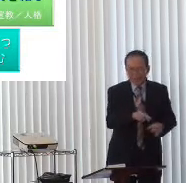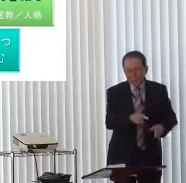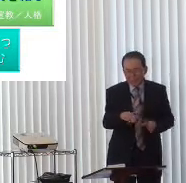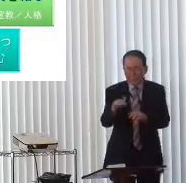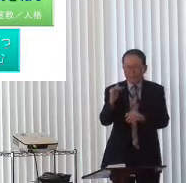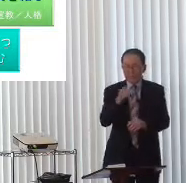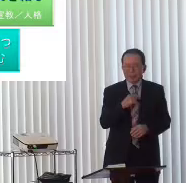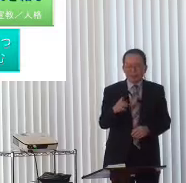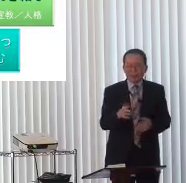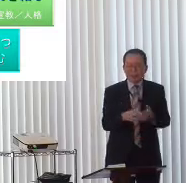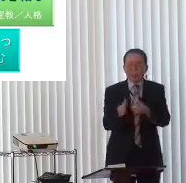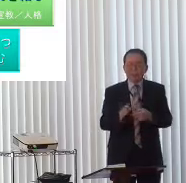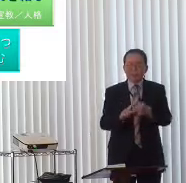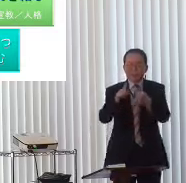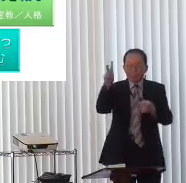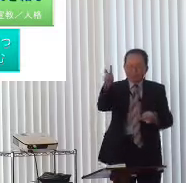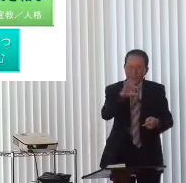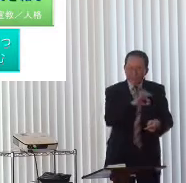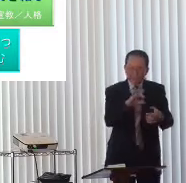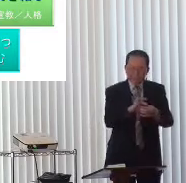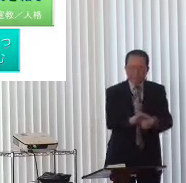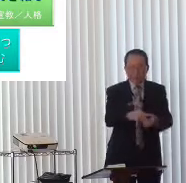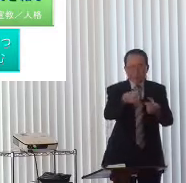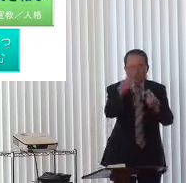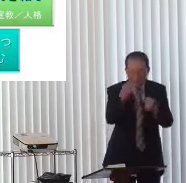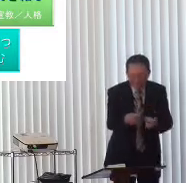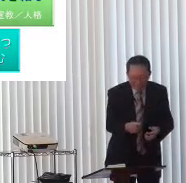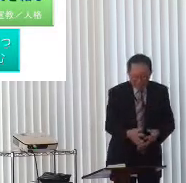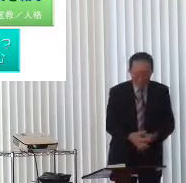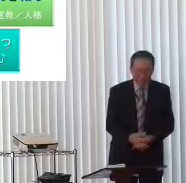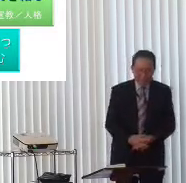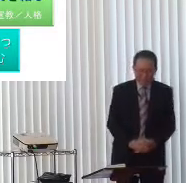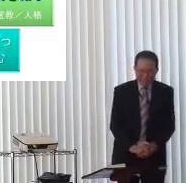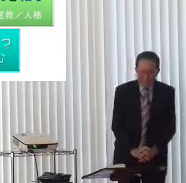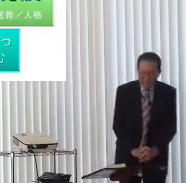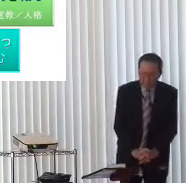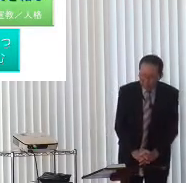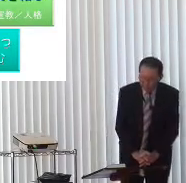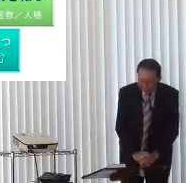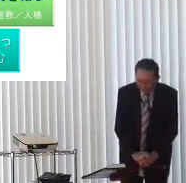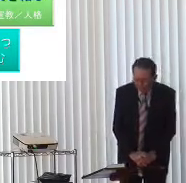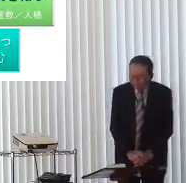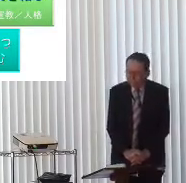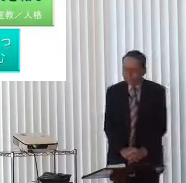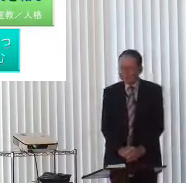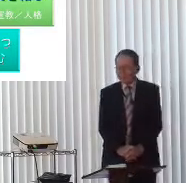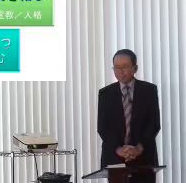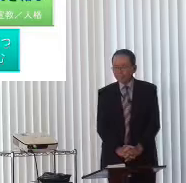ください。イエス・キリストのお名前によってお祈りをいたします。アーメン。